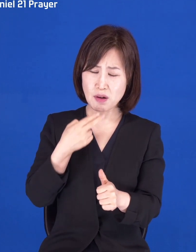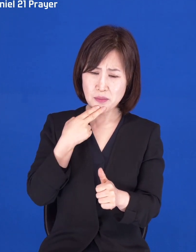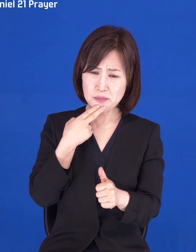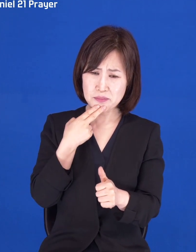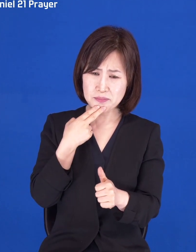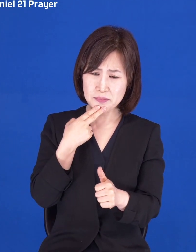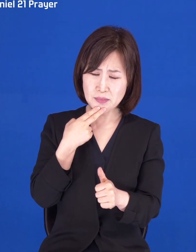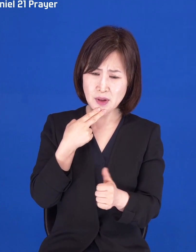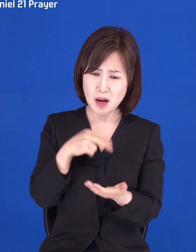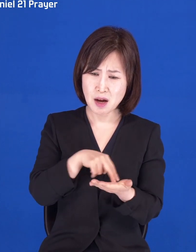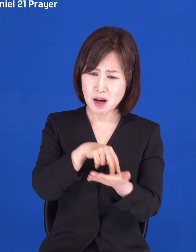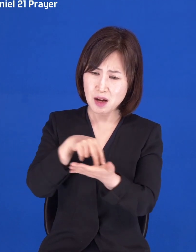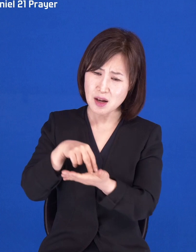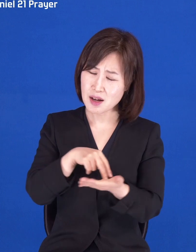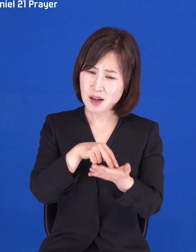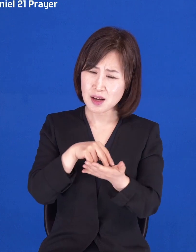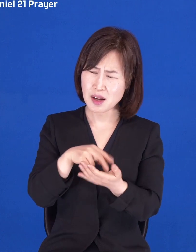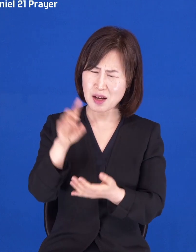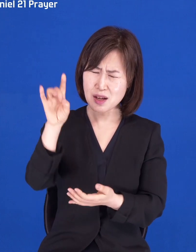하나님밖에 없는 거예요.